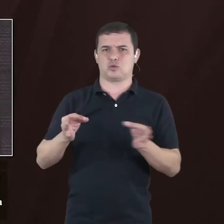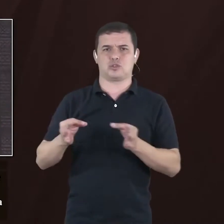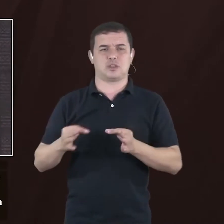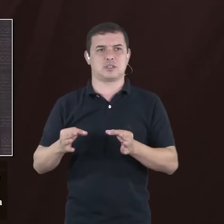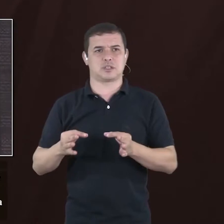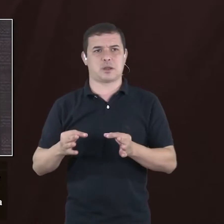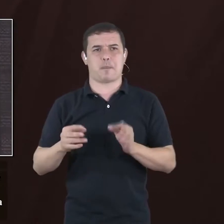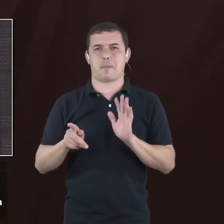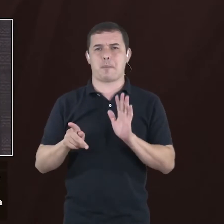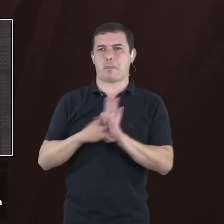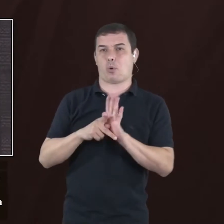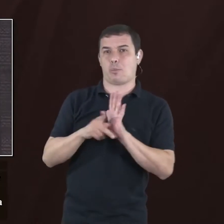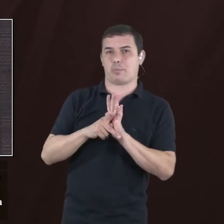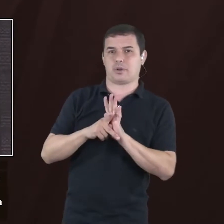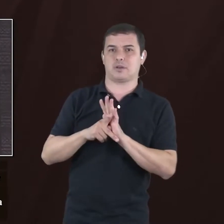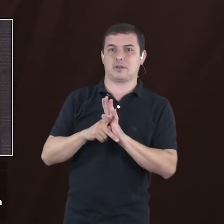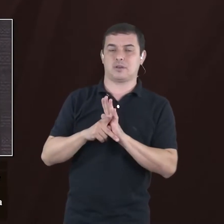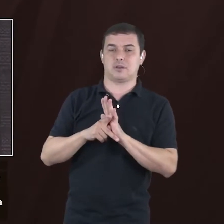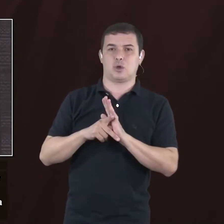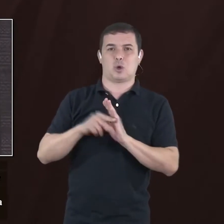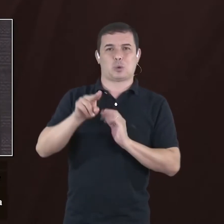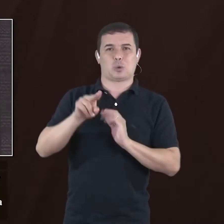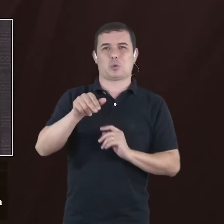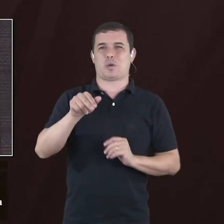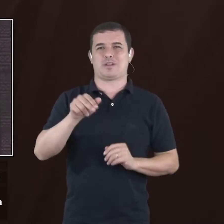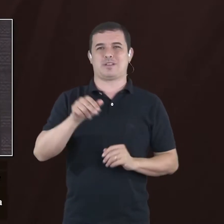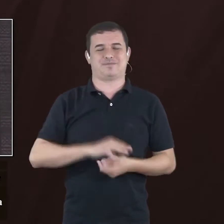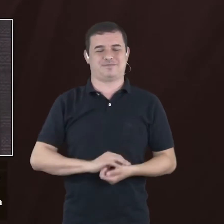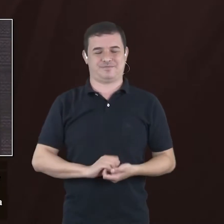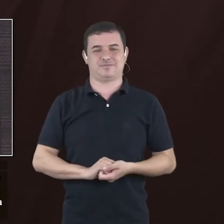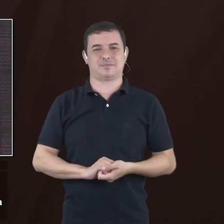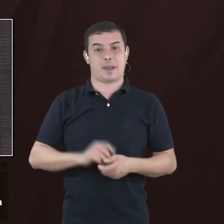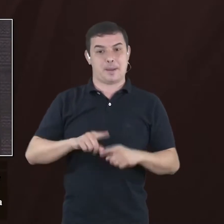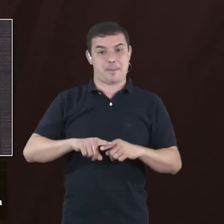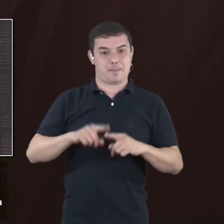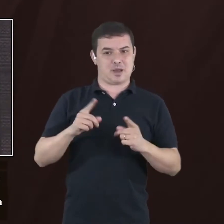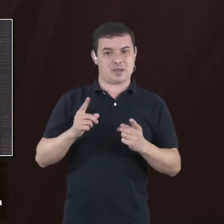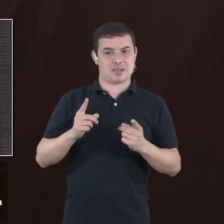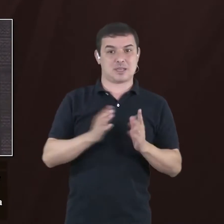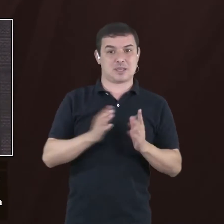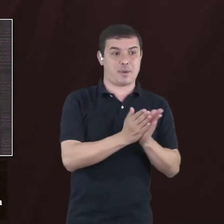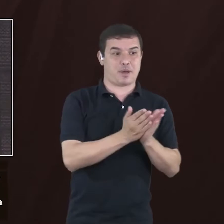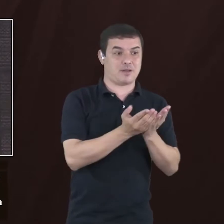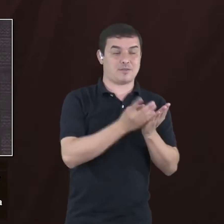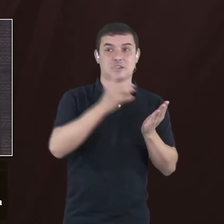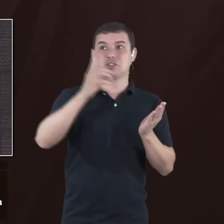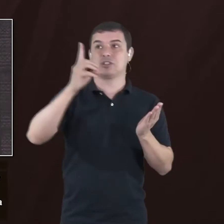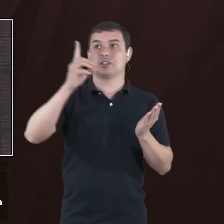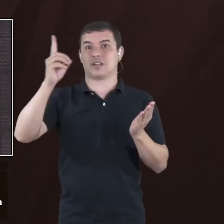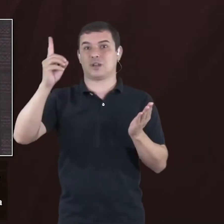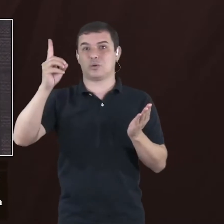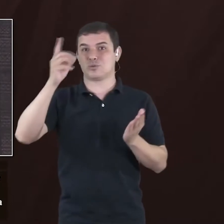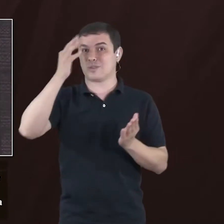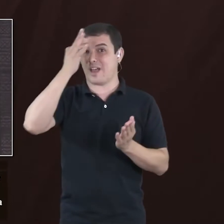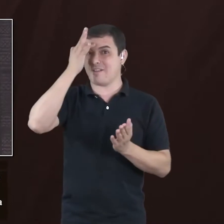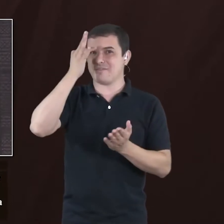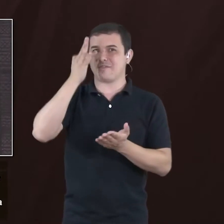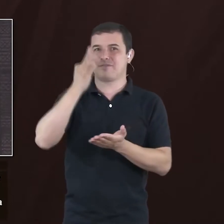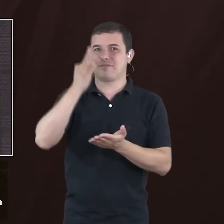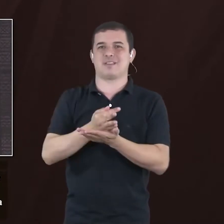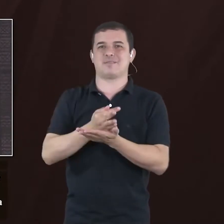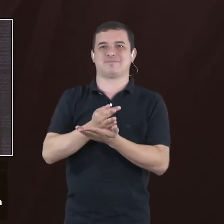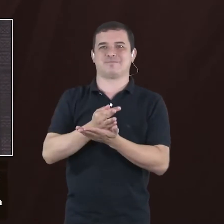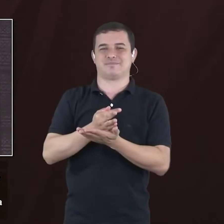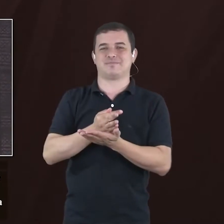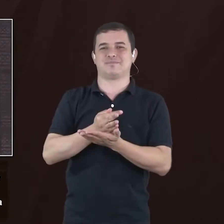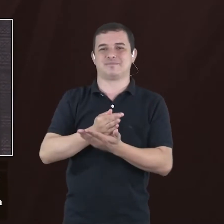é mediante a fé em Cristo, a justiça que procede de Deus, baseada na fé. Ó